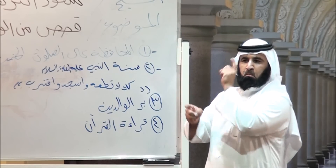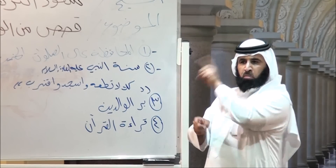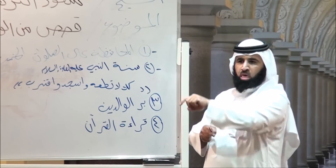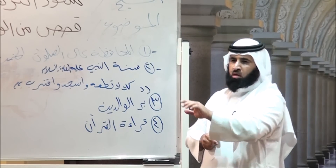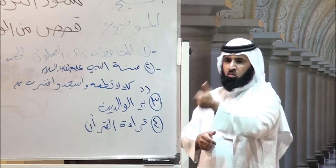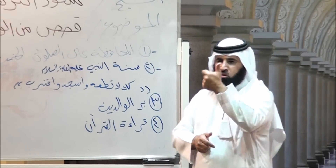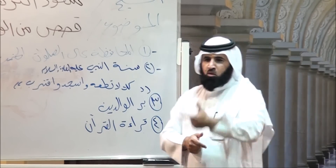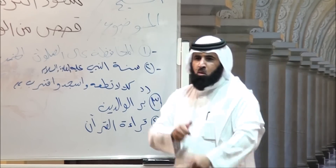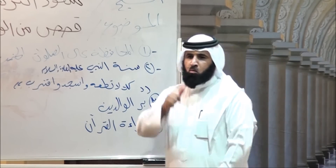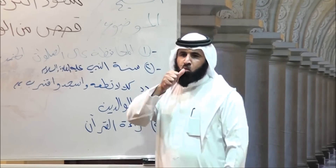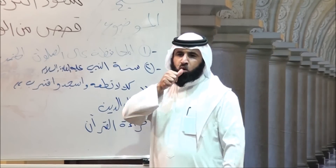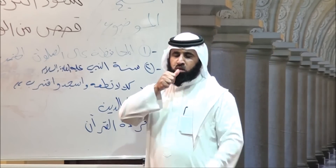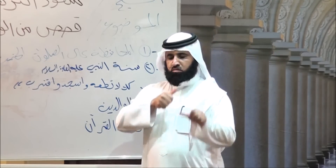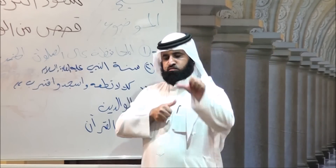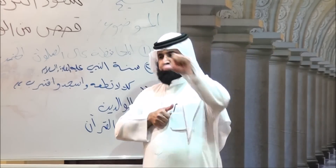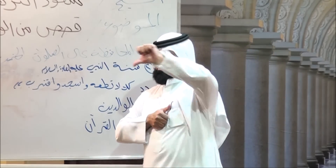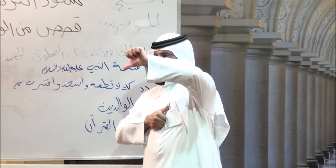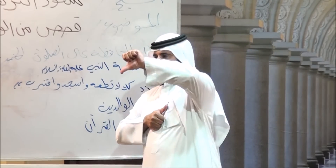فالماء أقوى.